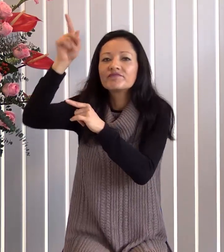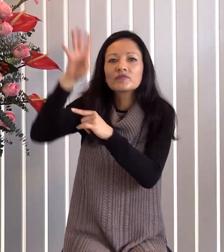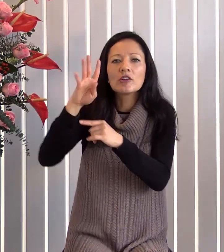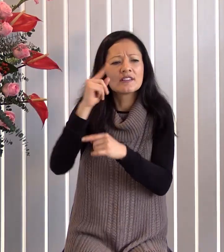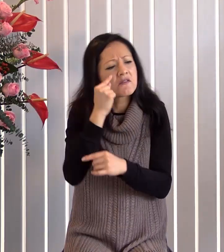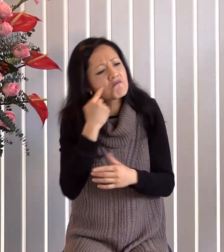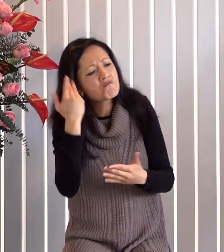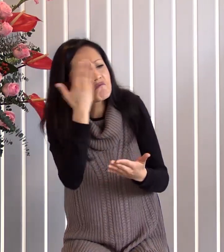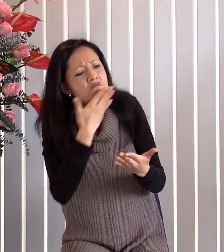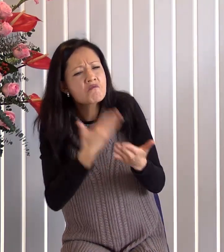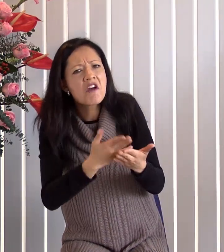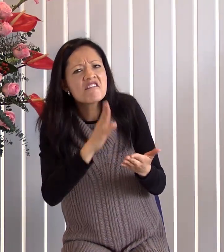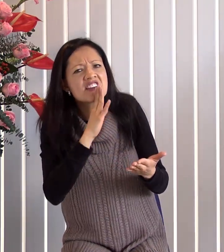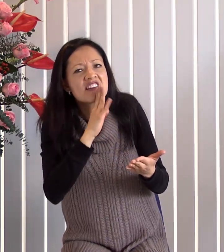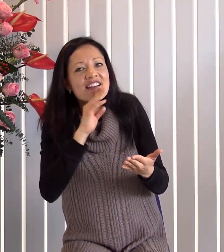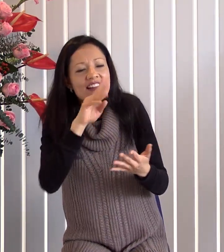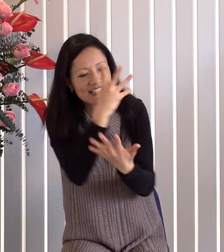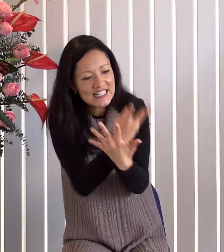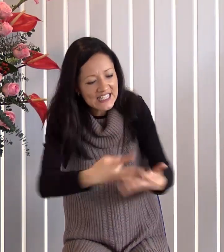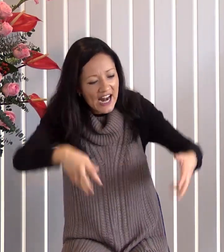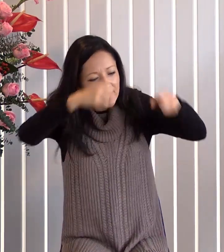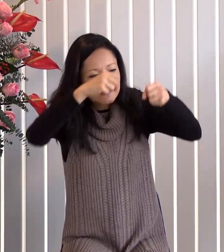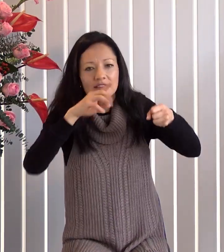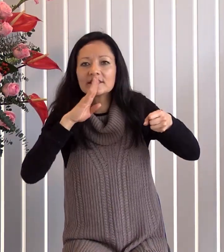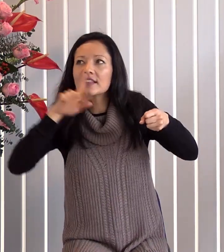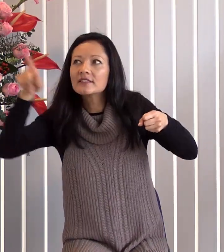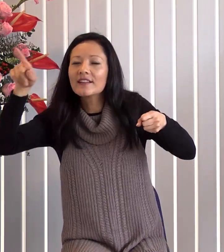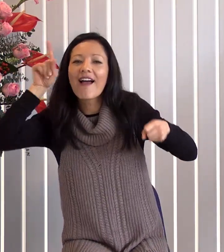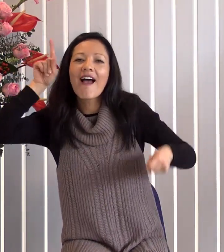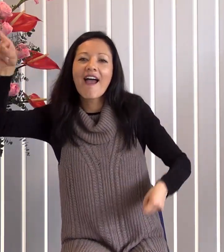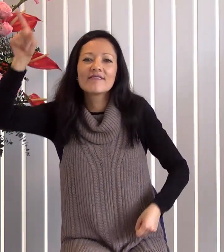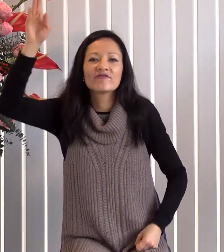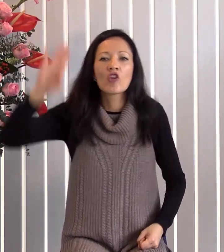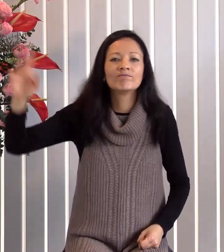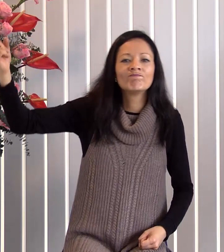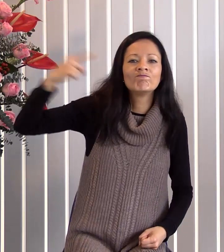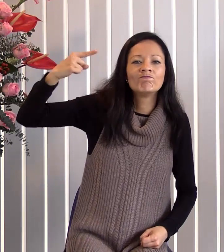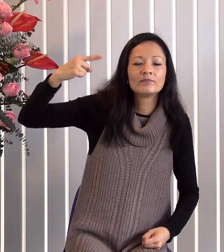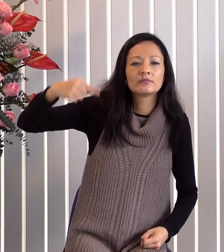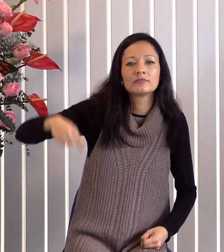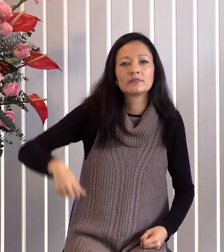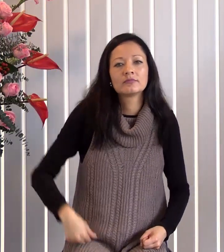plata? ¿Quién los metió en la red? ¿Quién? El Señor.